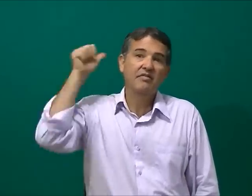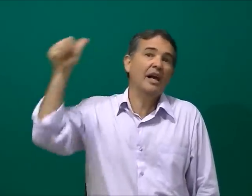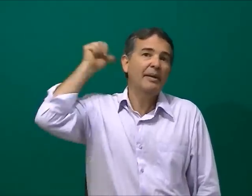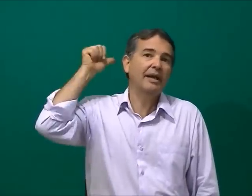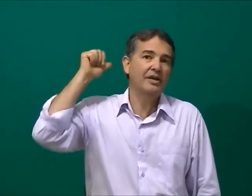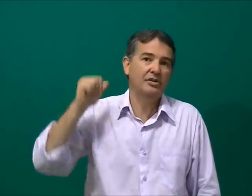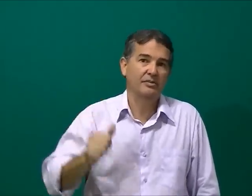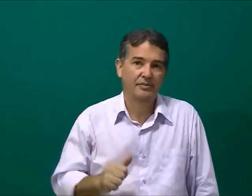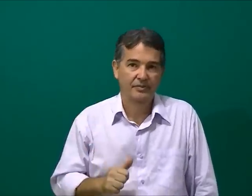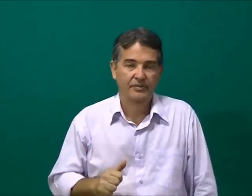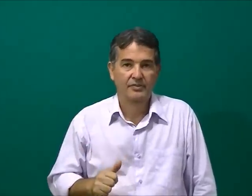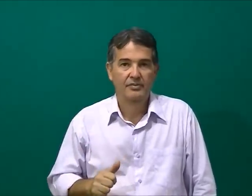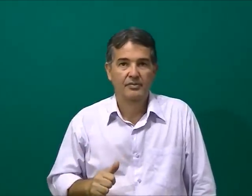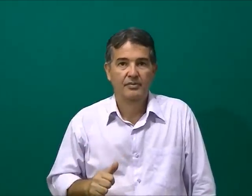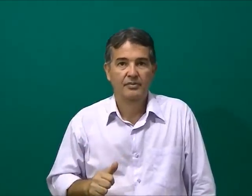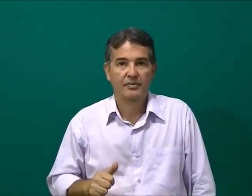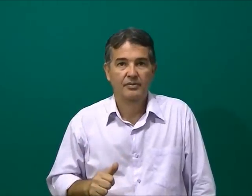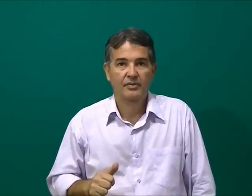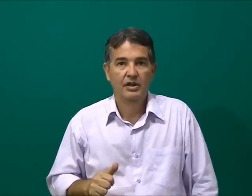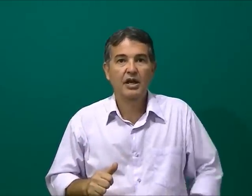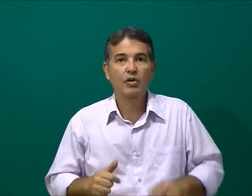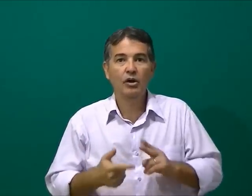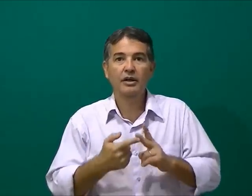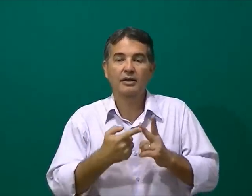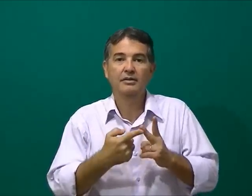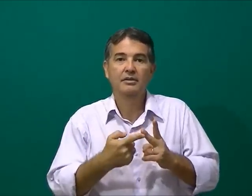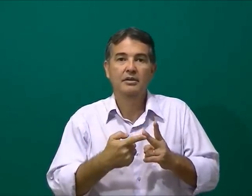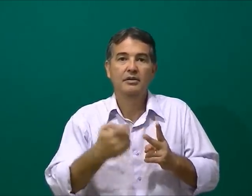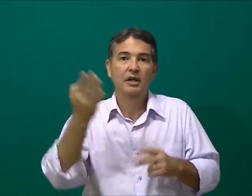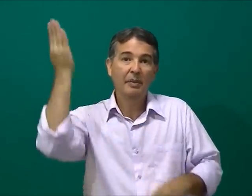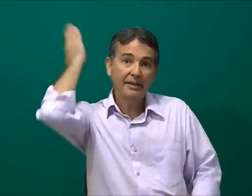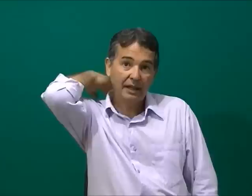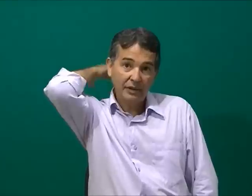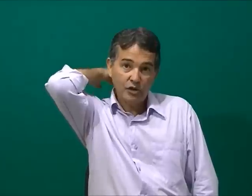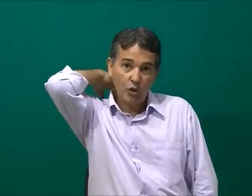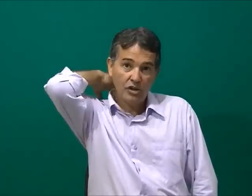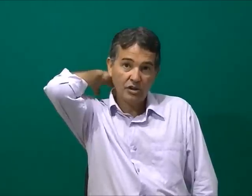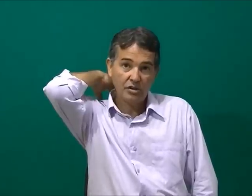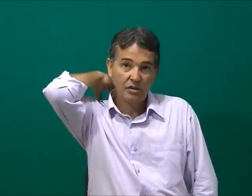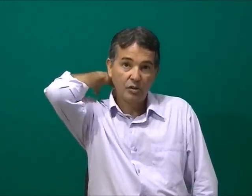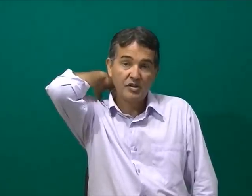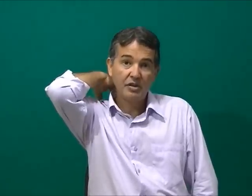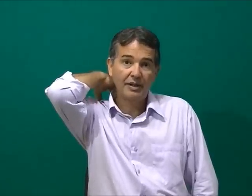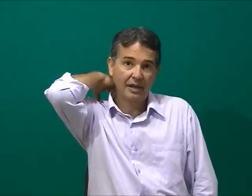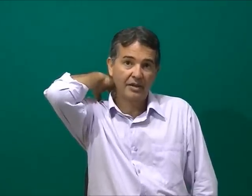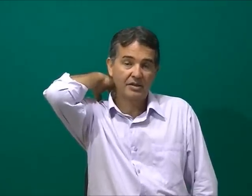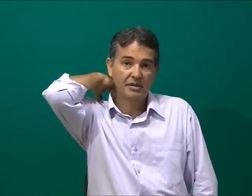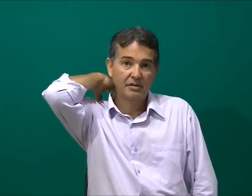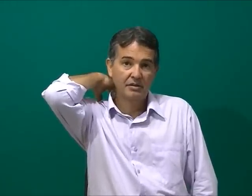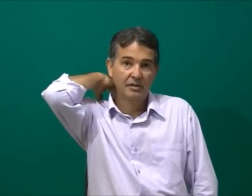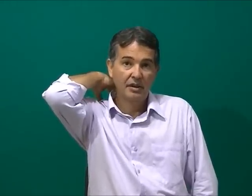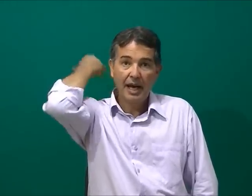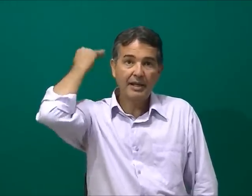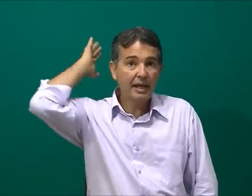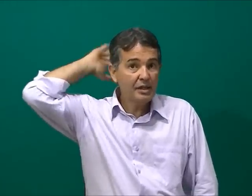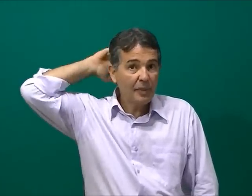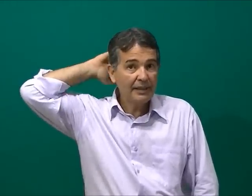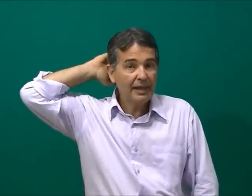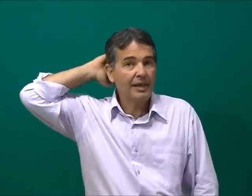lá para trás. E a outra, batendo nas costas, como sendo atrás. Aqui eles batem na